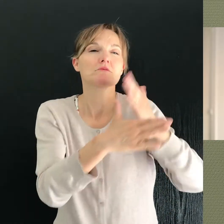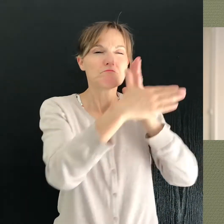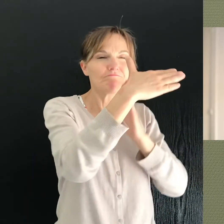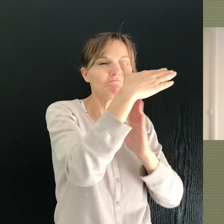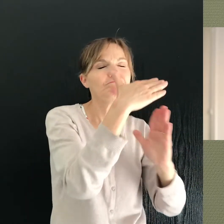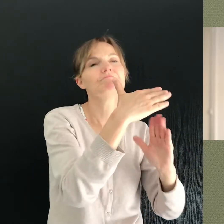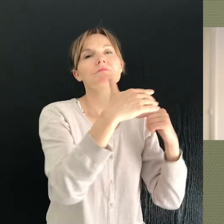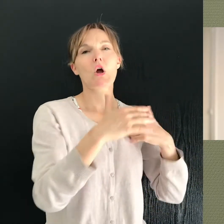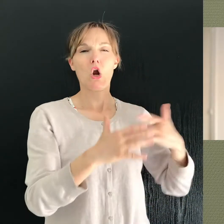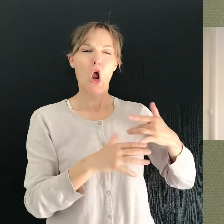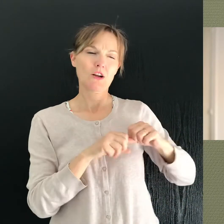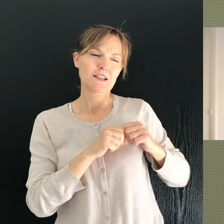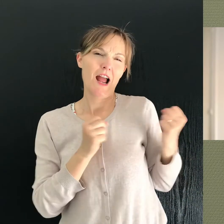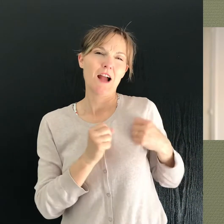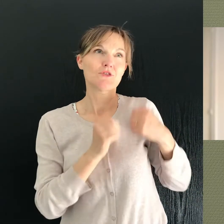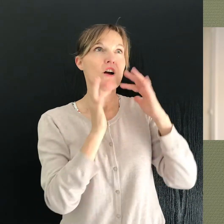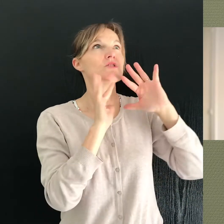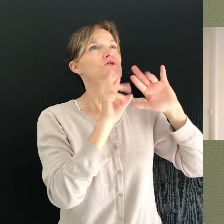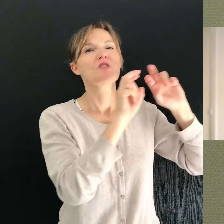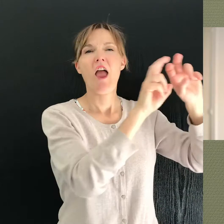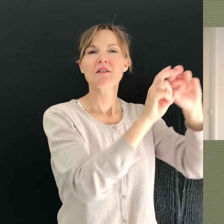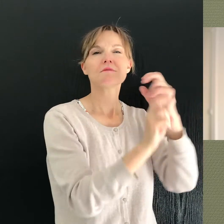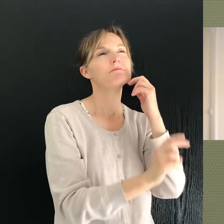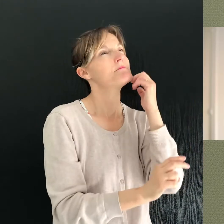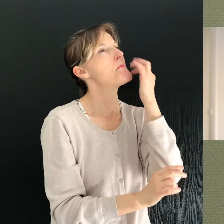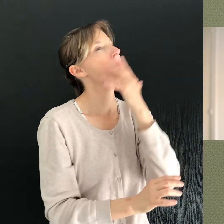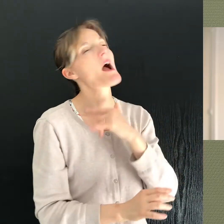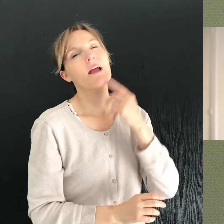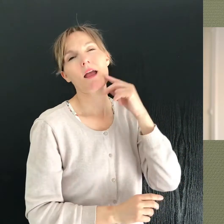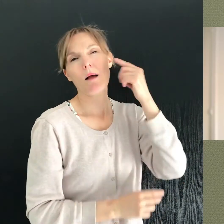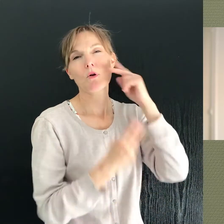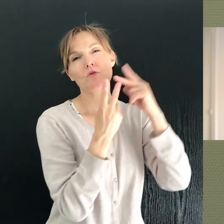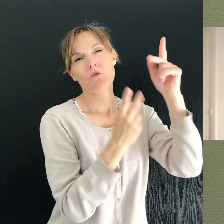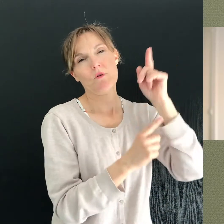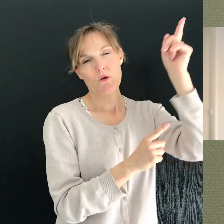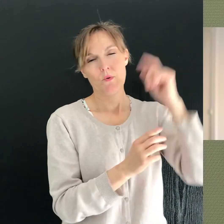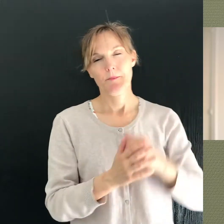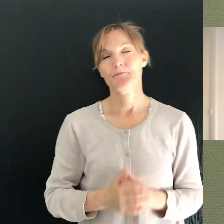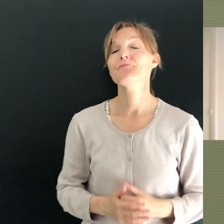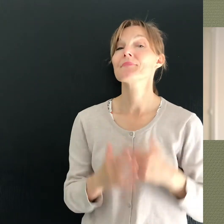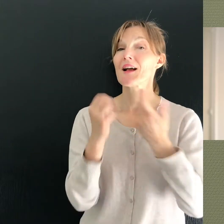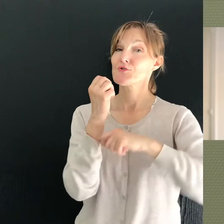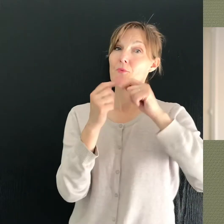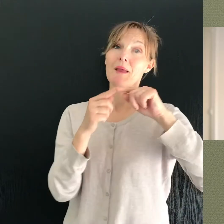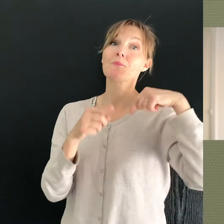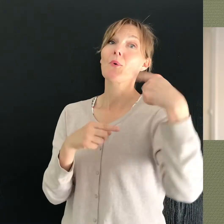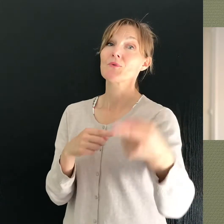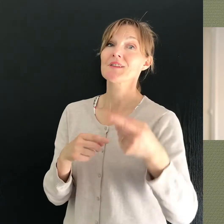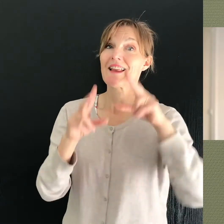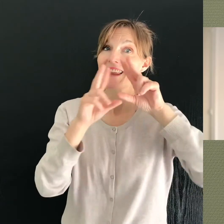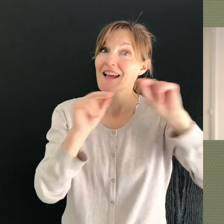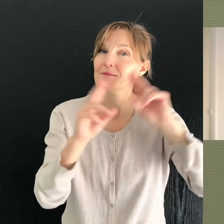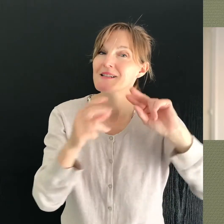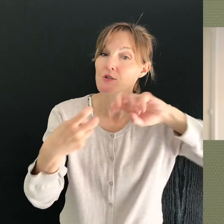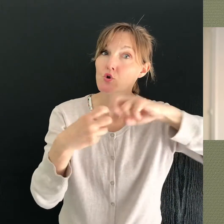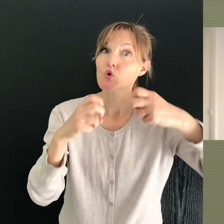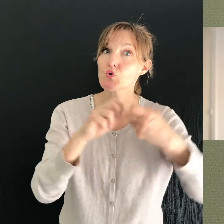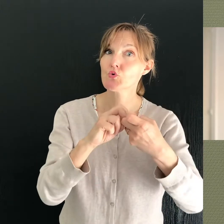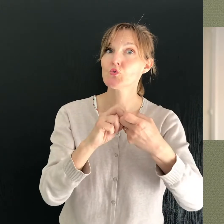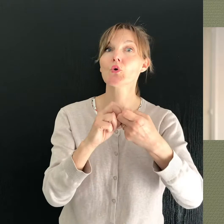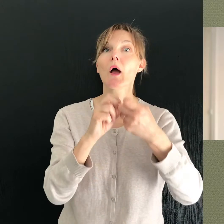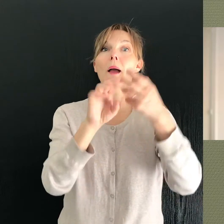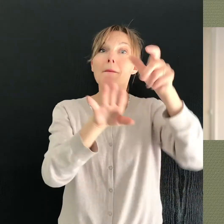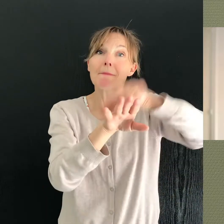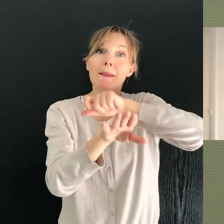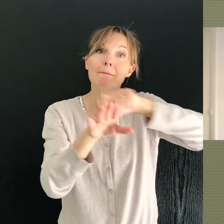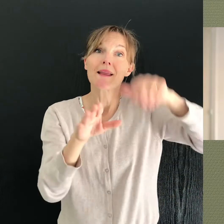brisé qui cherche à lui plaire. Oui mes amis, je vais m'arrêter là pour aujourd'hui. La semaine prochaine, je vous parlerai de la structure biblique de